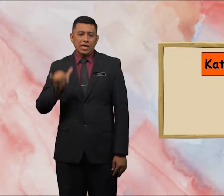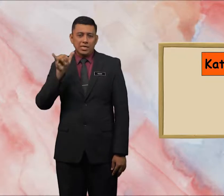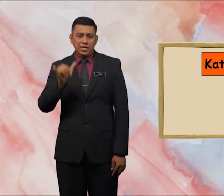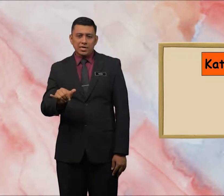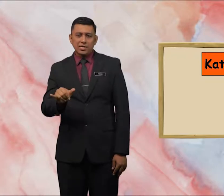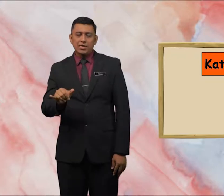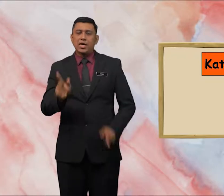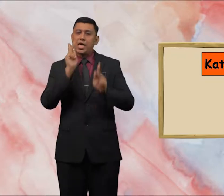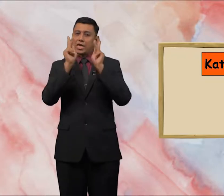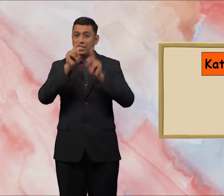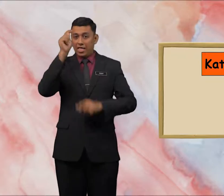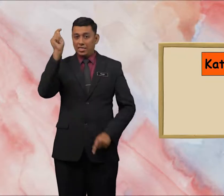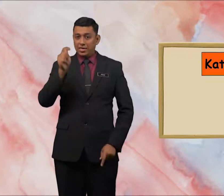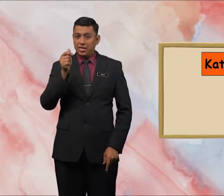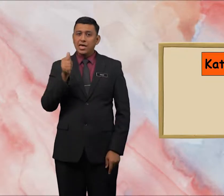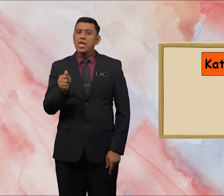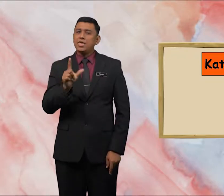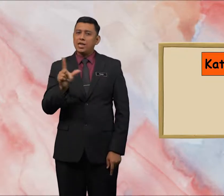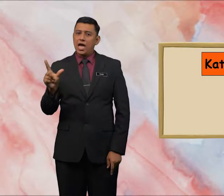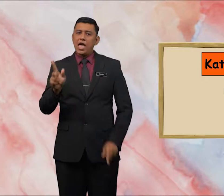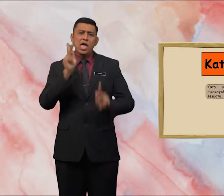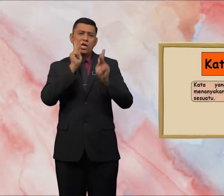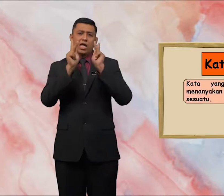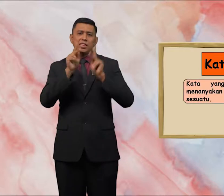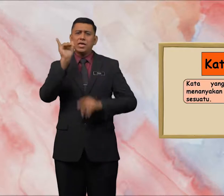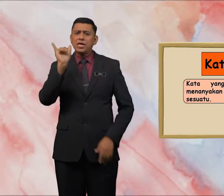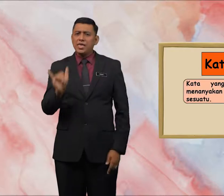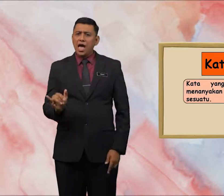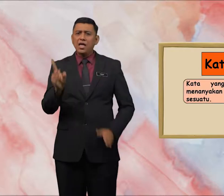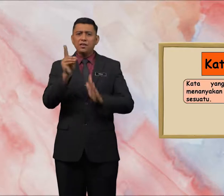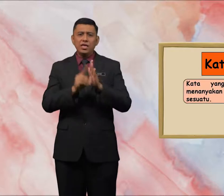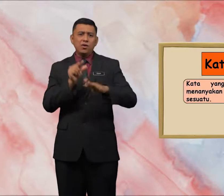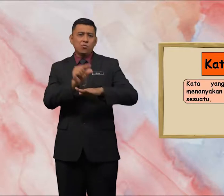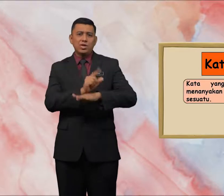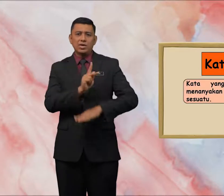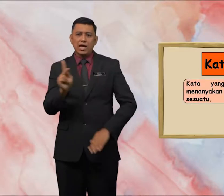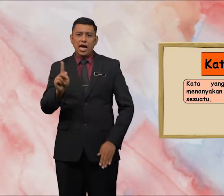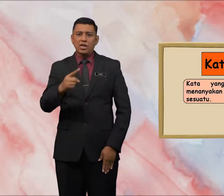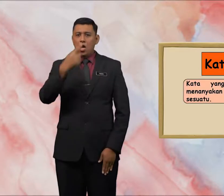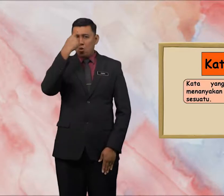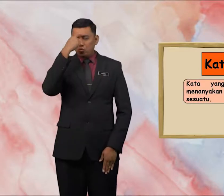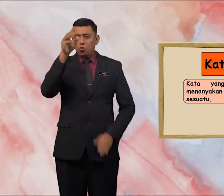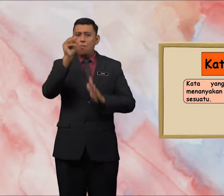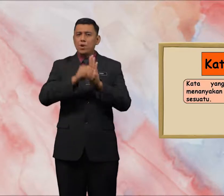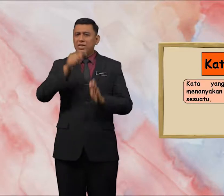Ya, kata tanya ialah kata yang digunakan untuk